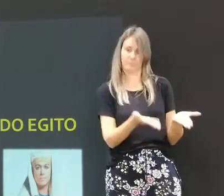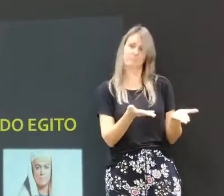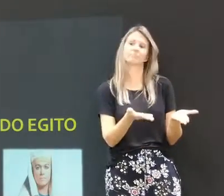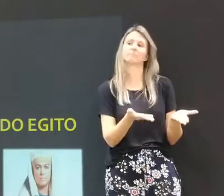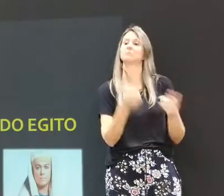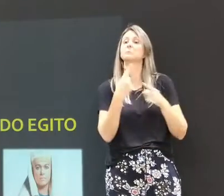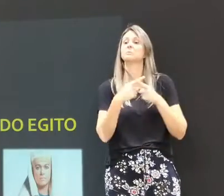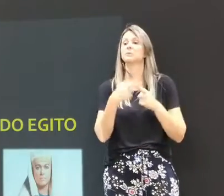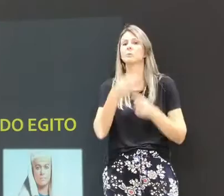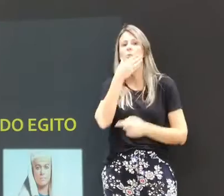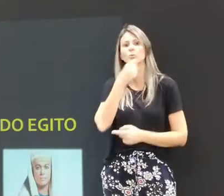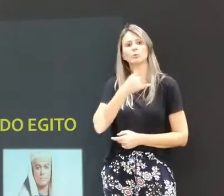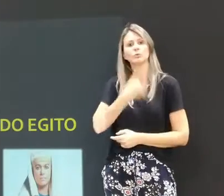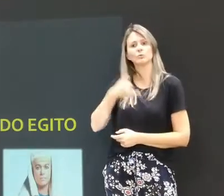te escolher.